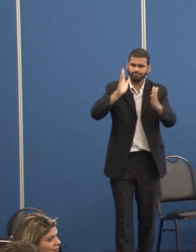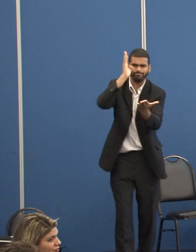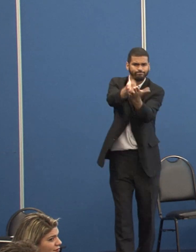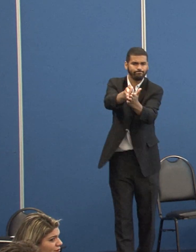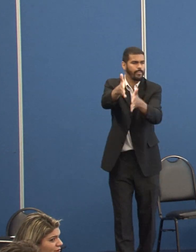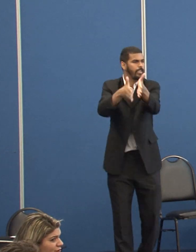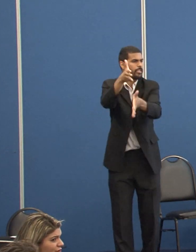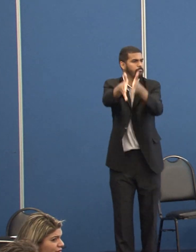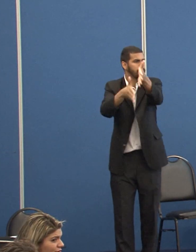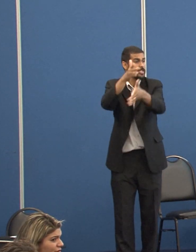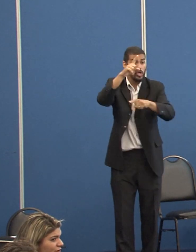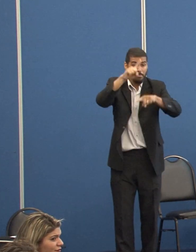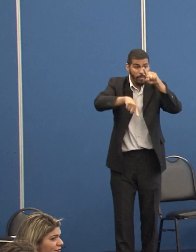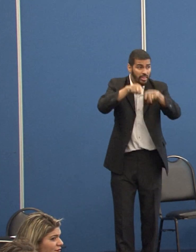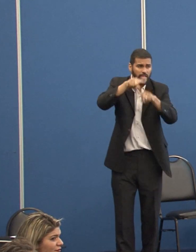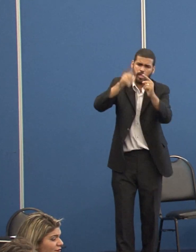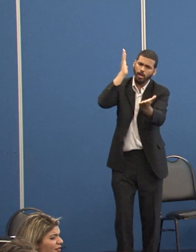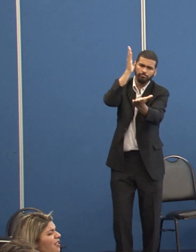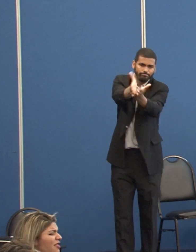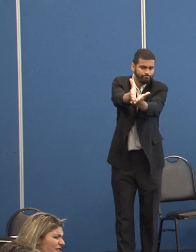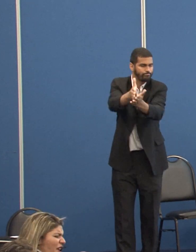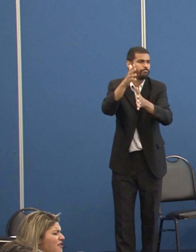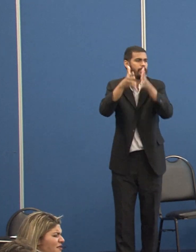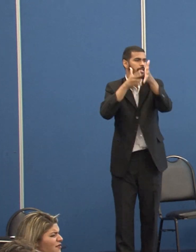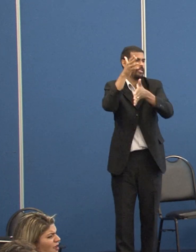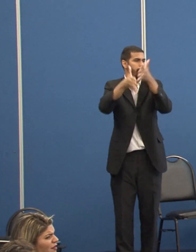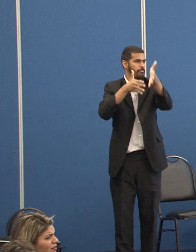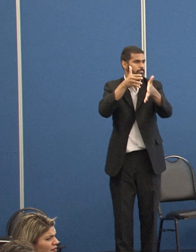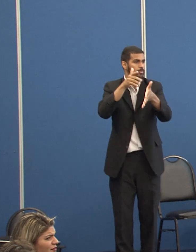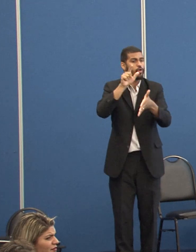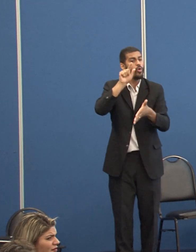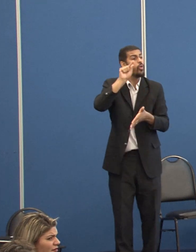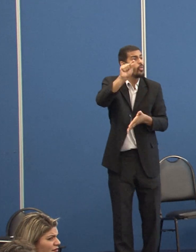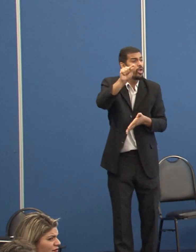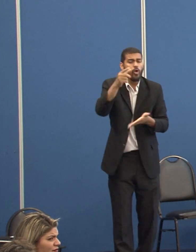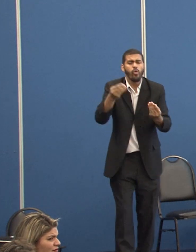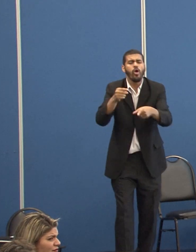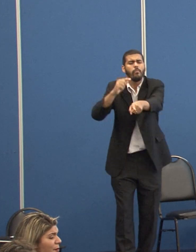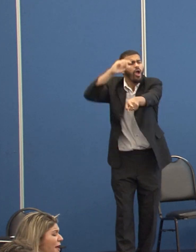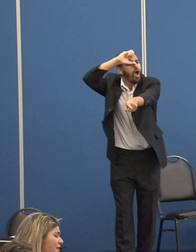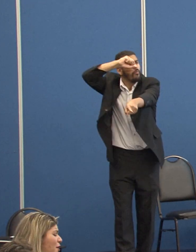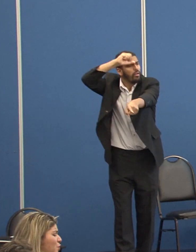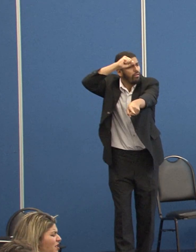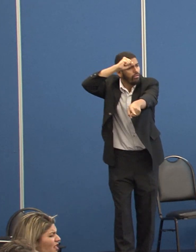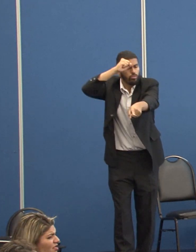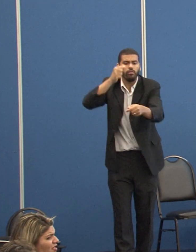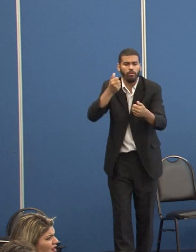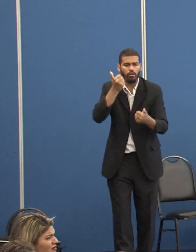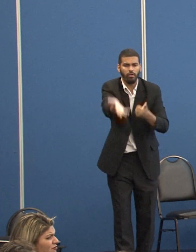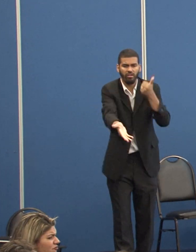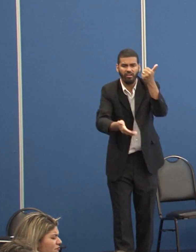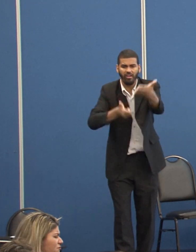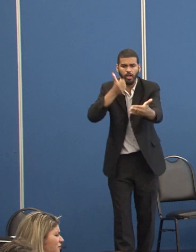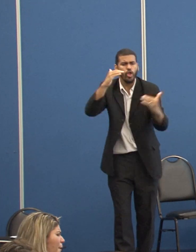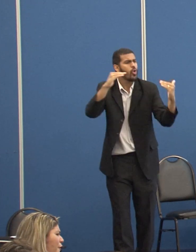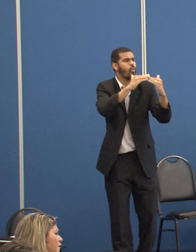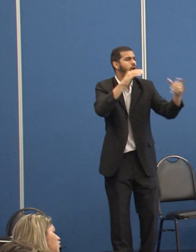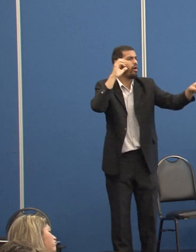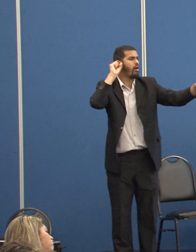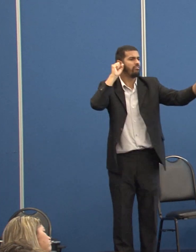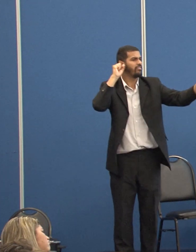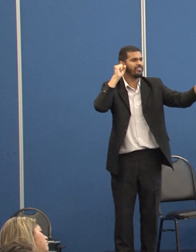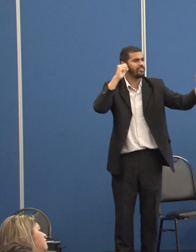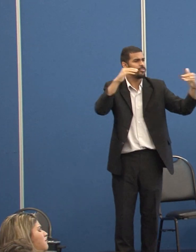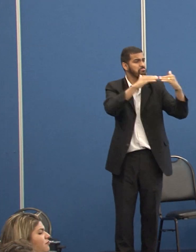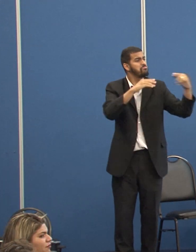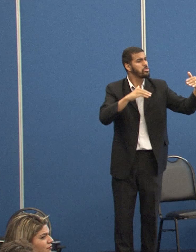esse sujeito surdo aprende. Para quê? Para favorecer um letramento em pé de igualdade. Um letramento que possa permitir